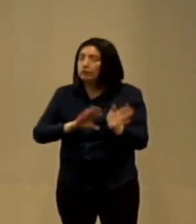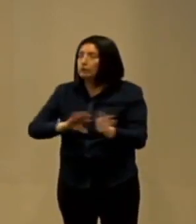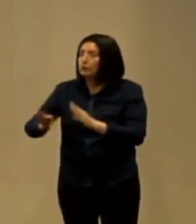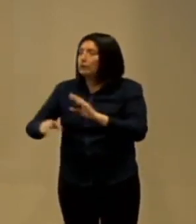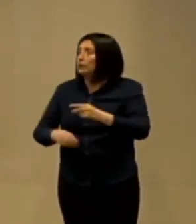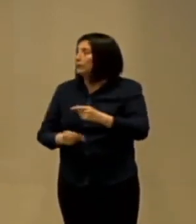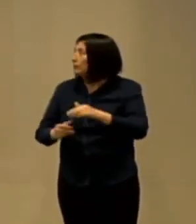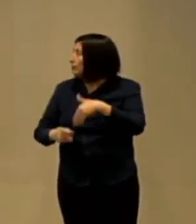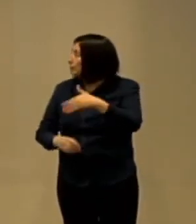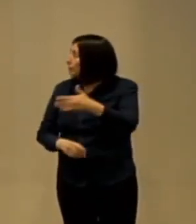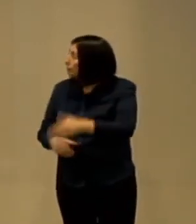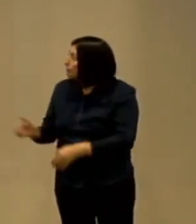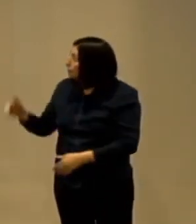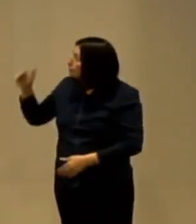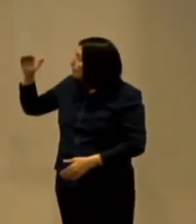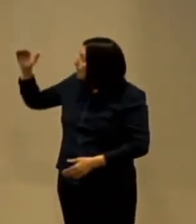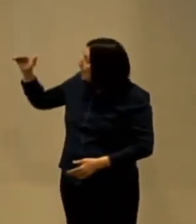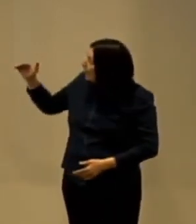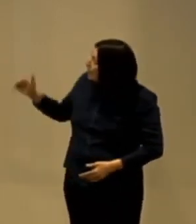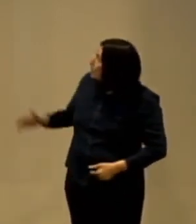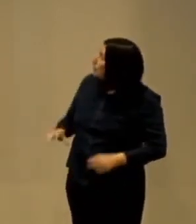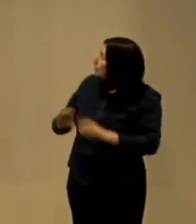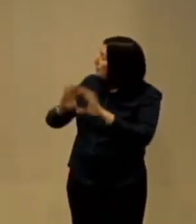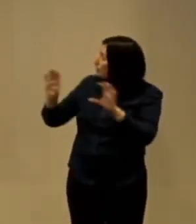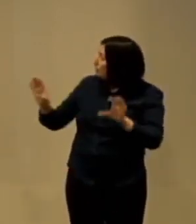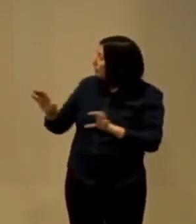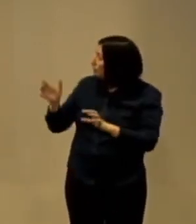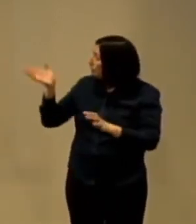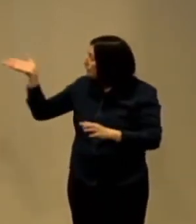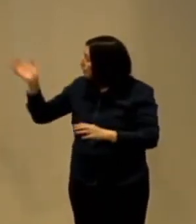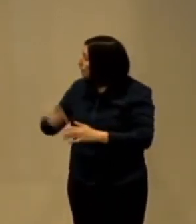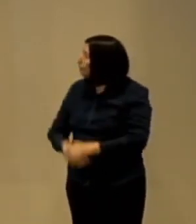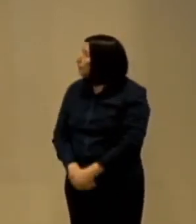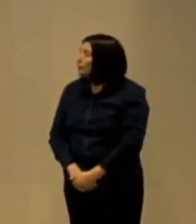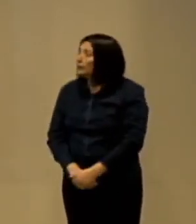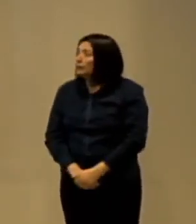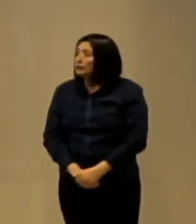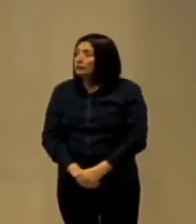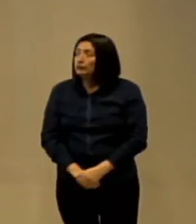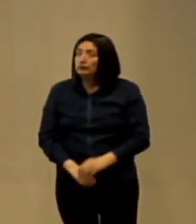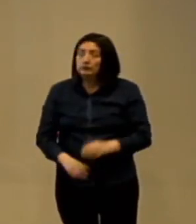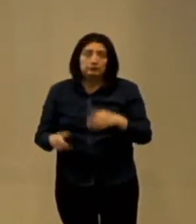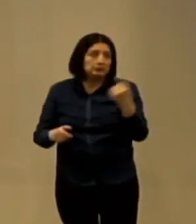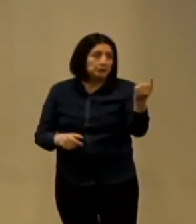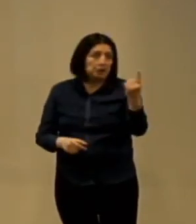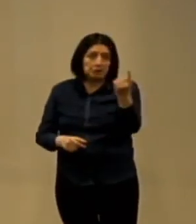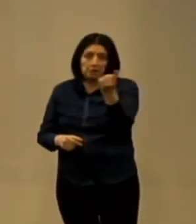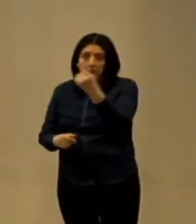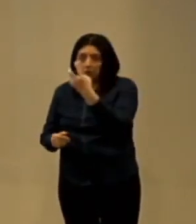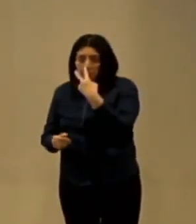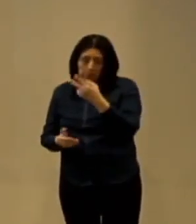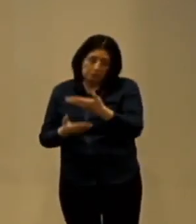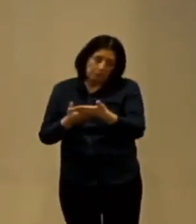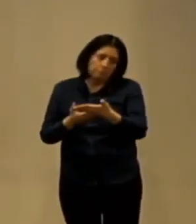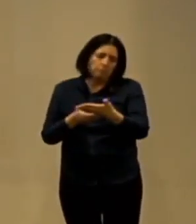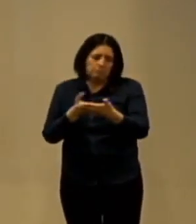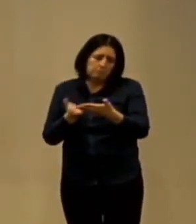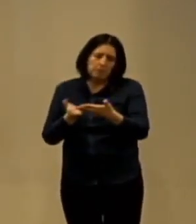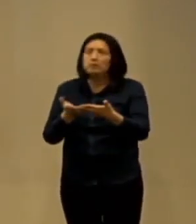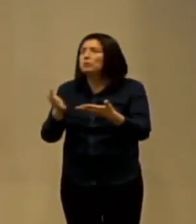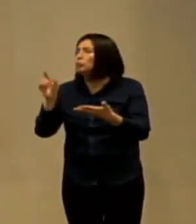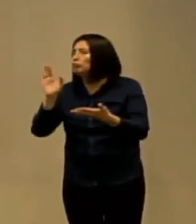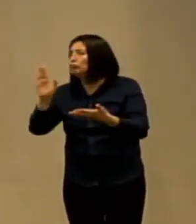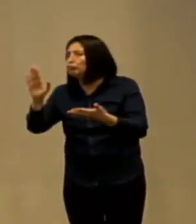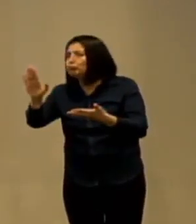rápidamente ya lo que hemos avanzado en el tema de certificación. En el tema de certificación, aquí les dejo, aquí puede cada uno reflejarse, cada uno ver su